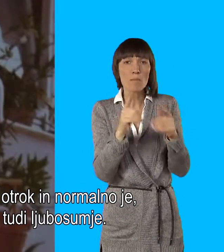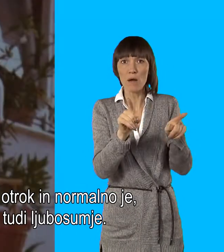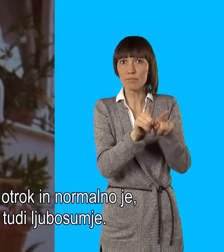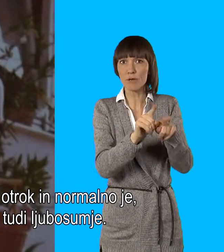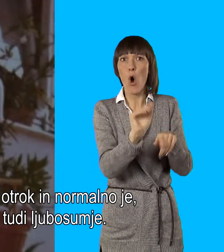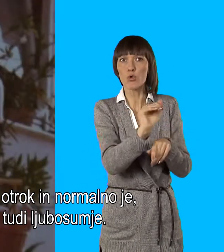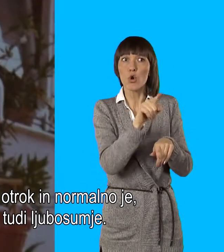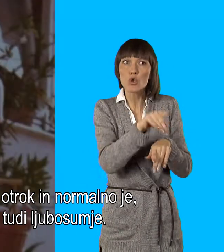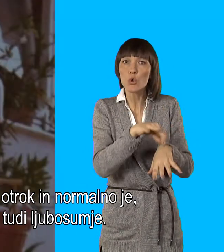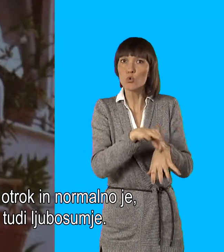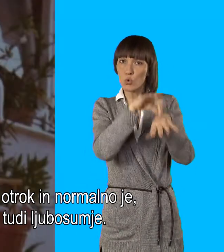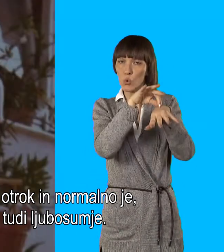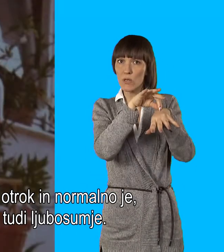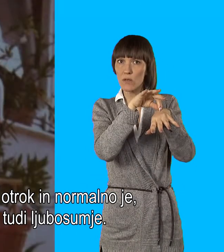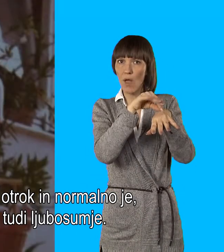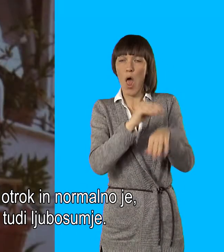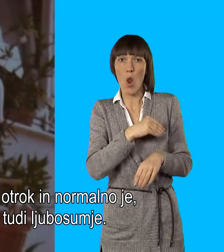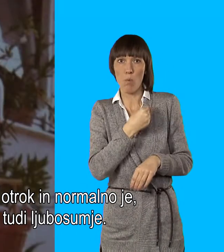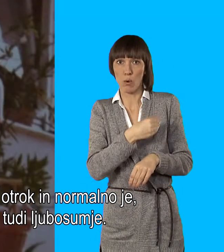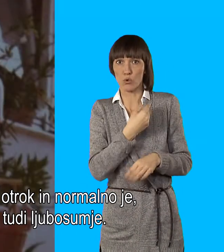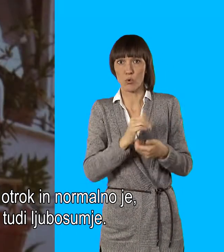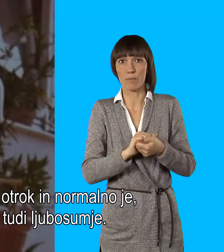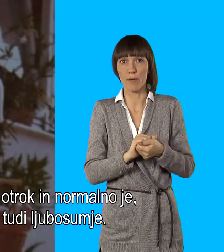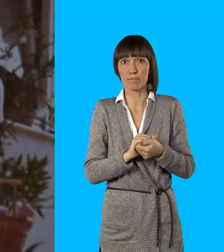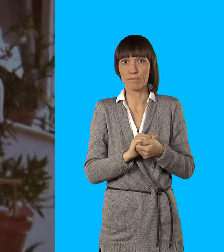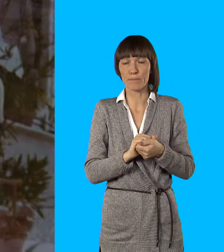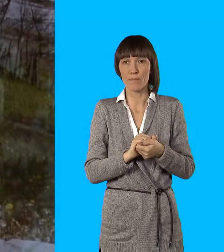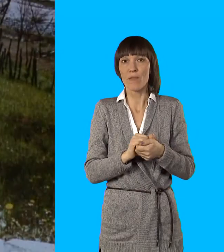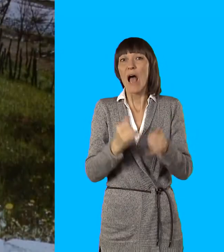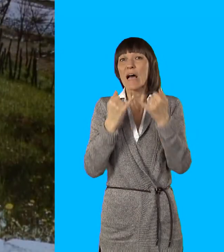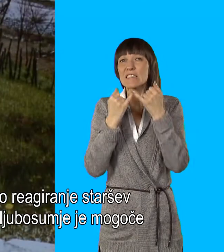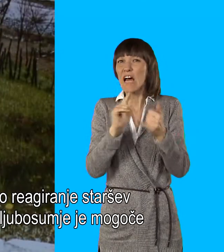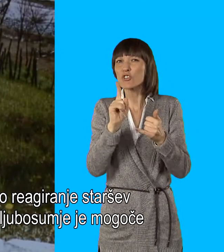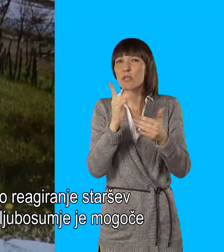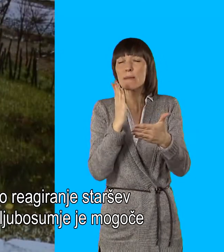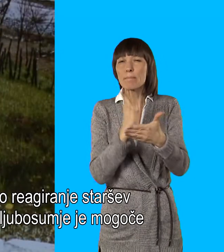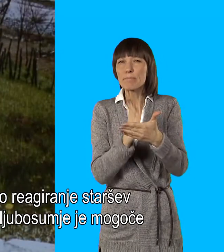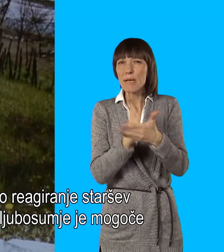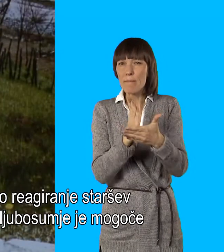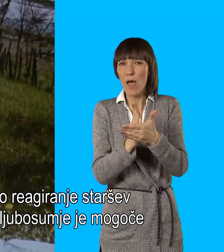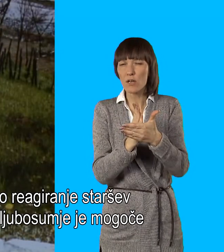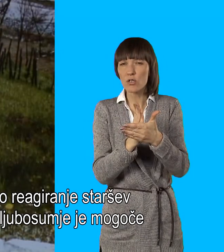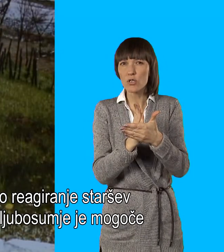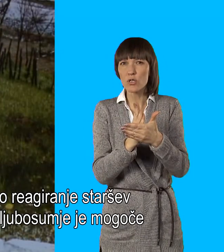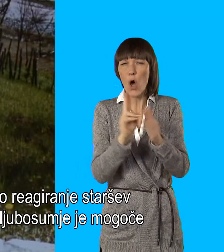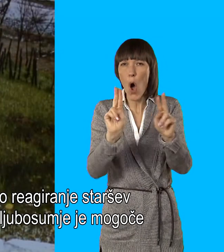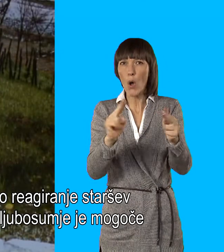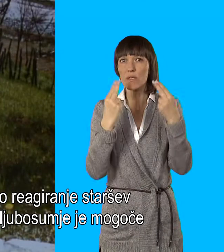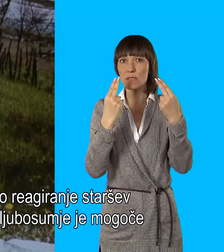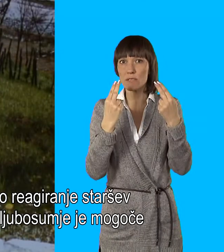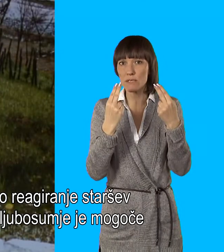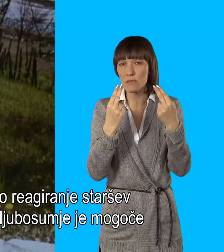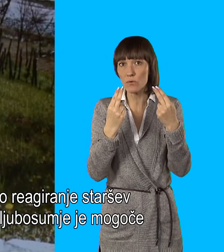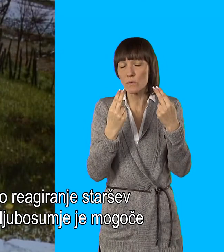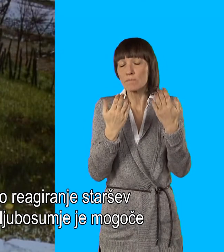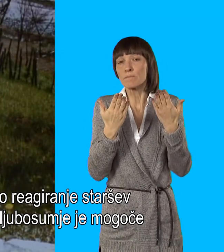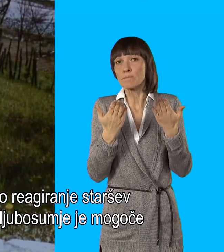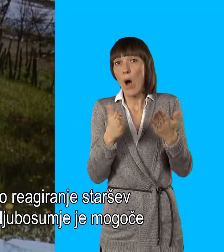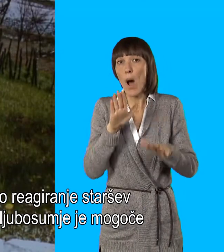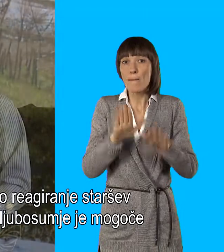z ljubosumnim vedenjem začne ljubosumje izražati in s tem mama opozarja nase. Jaz sem tudi tukaj, ne?